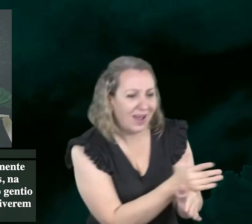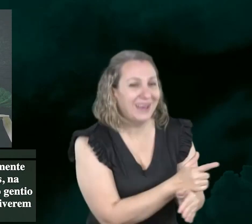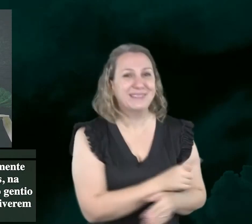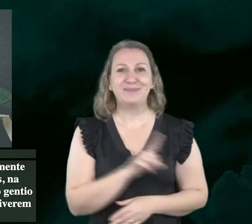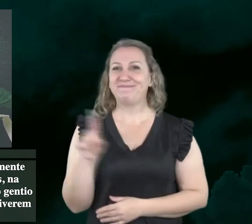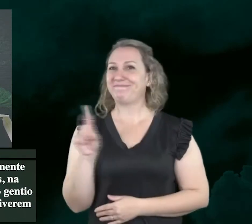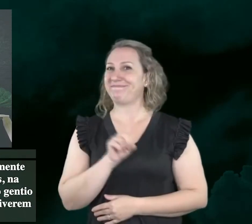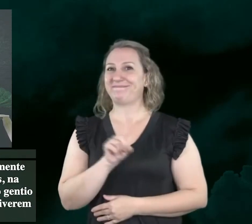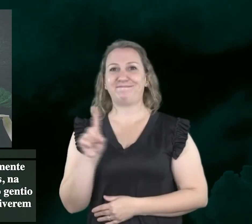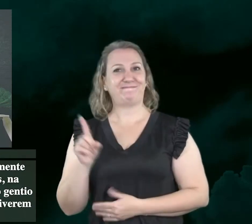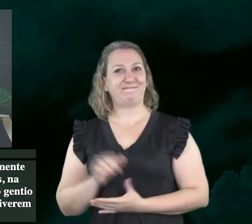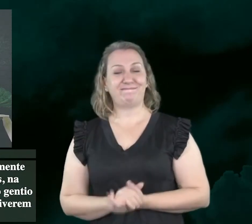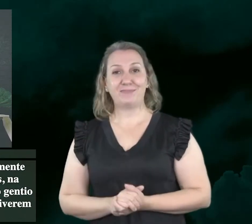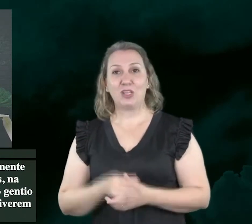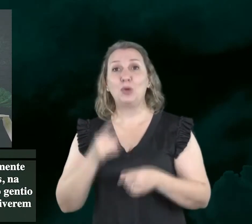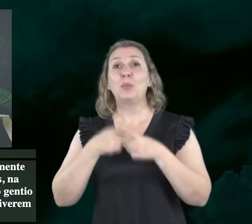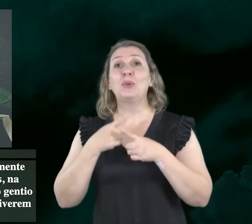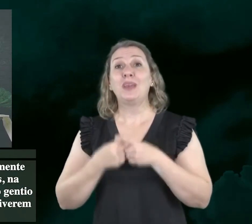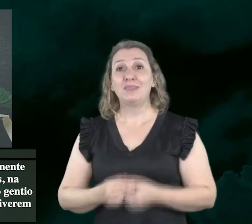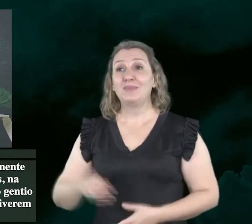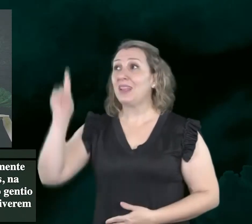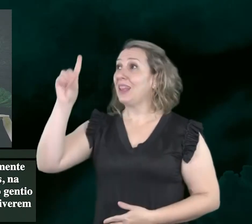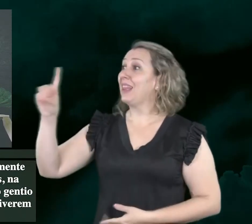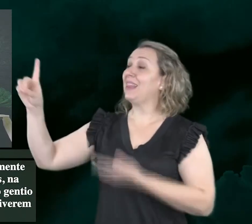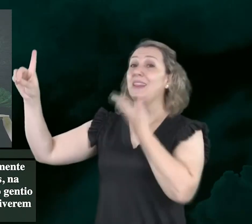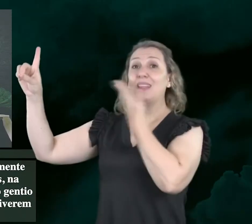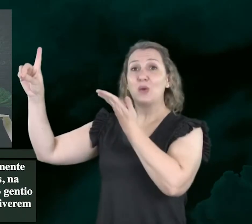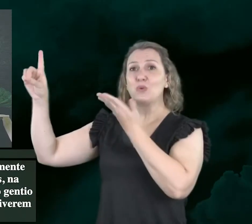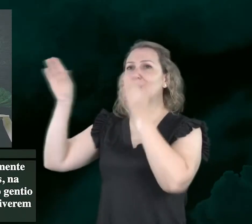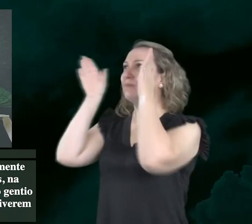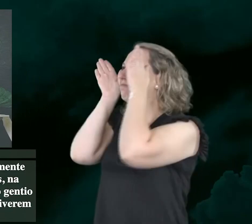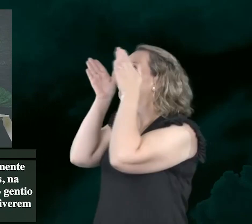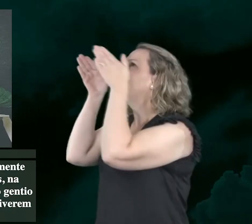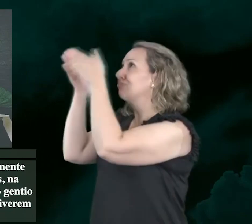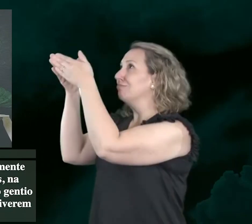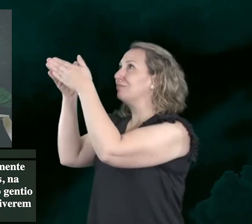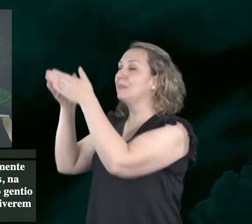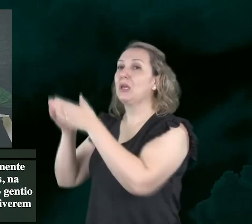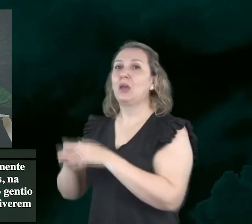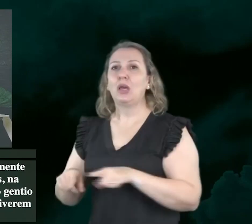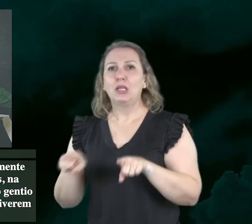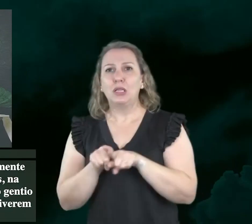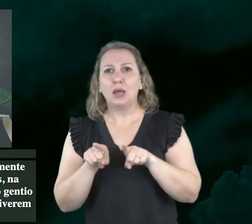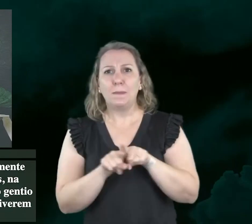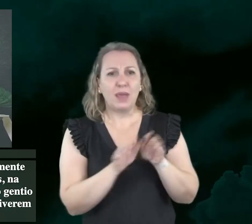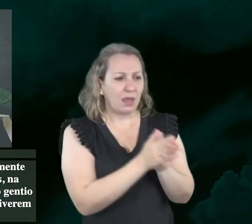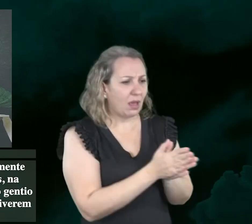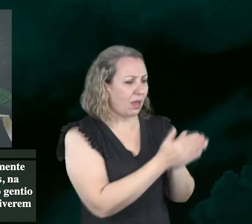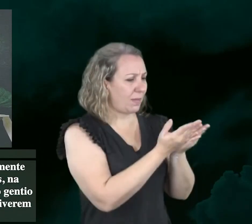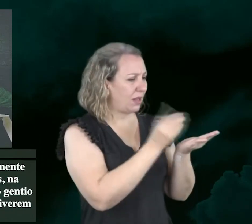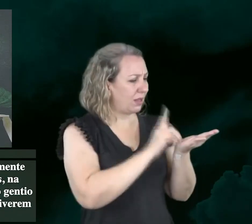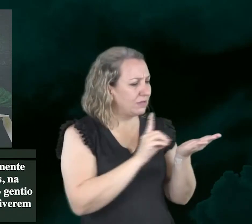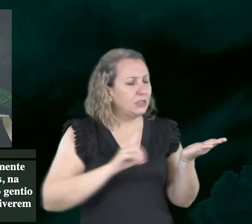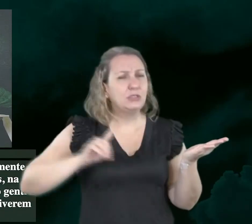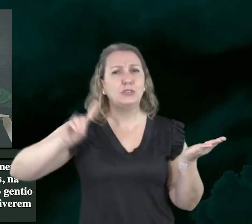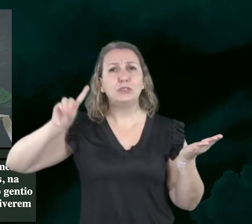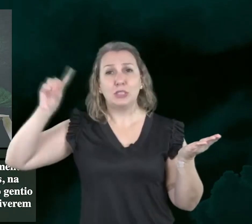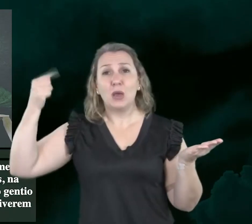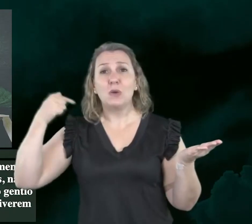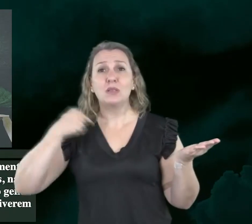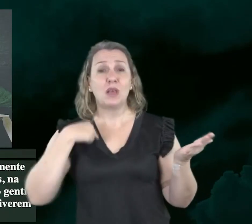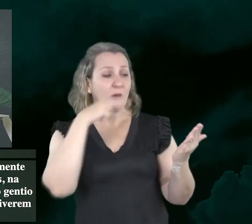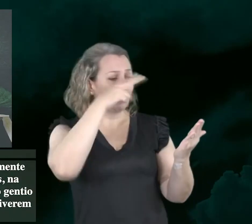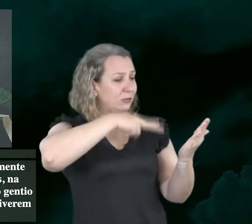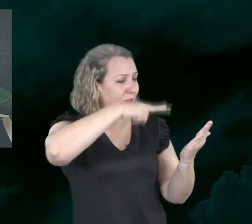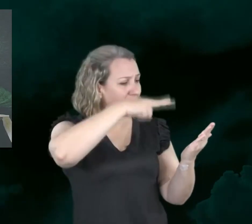minha referência, a palavra de Deus é minha referência, né? O Espírito, né, junto com a palavra, me dá referência. Efésios capítulo